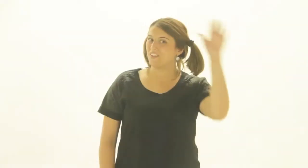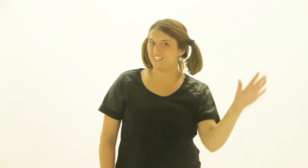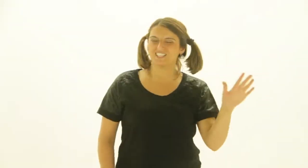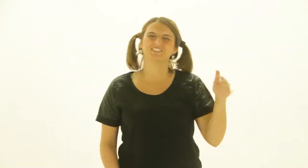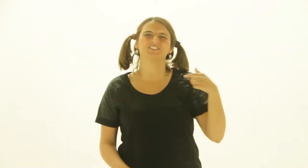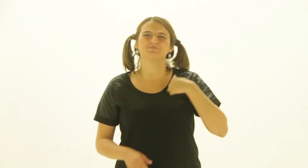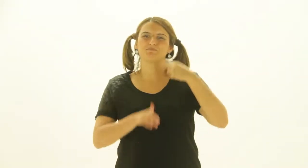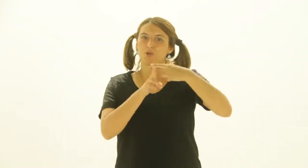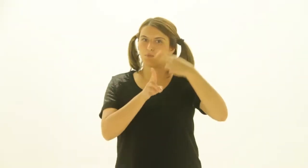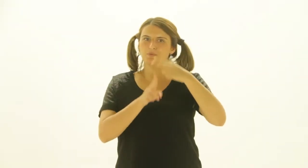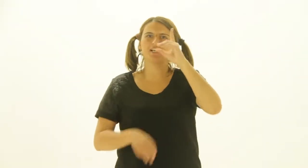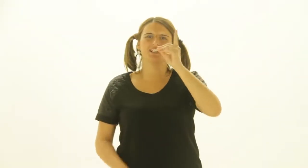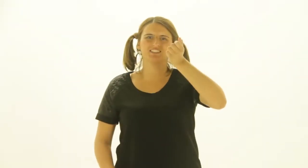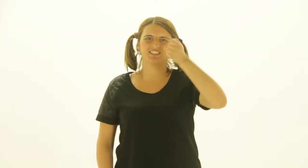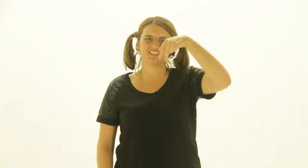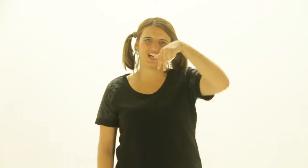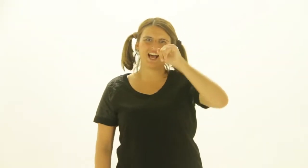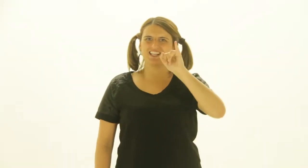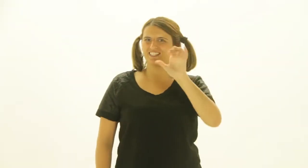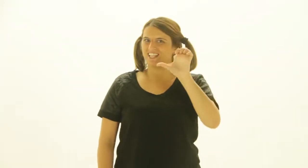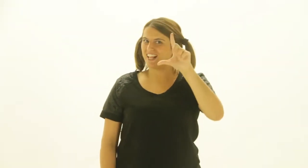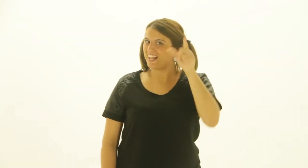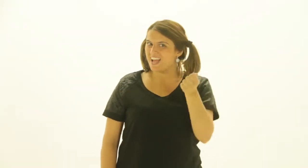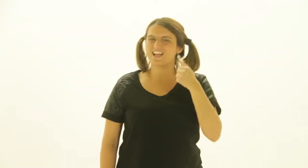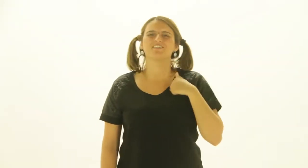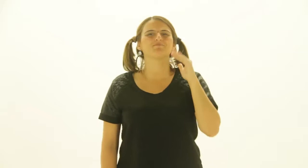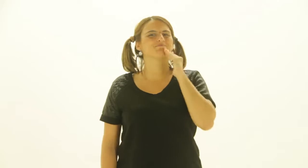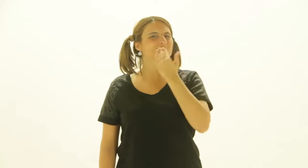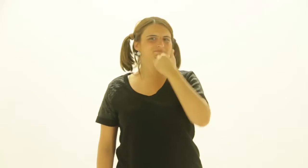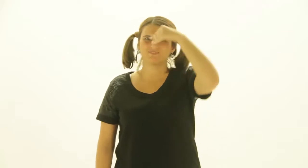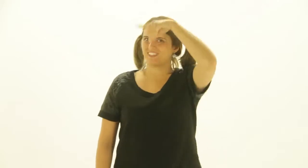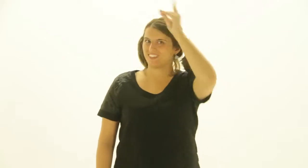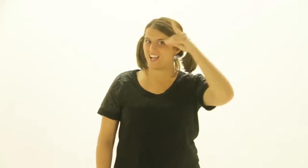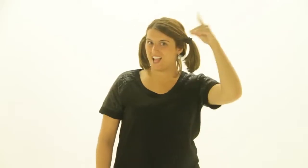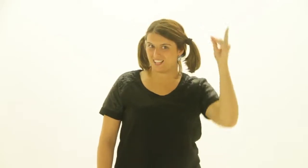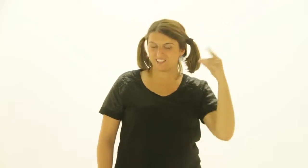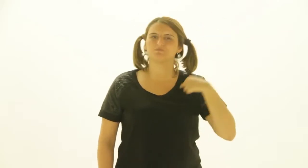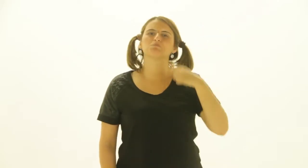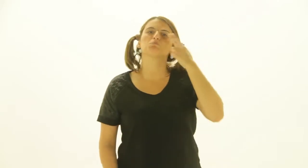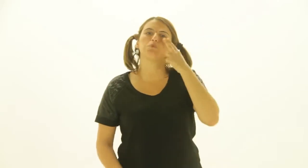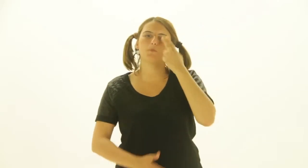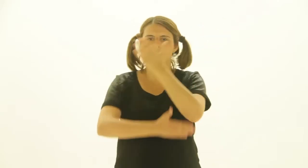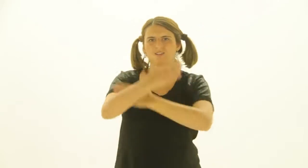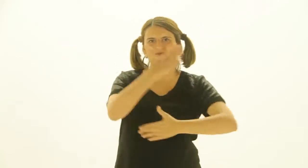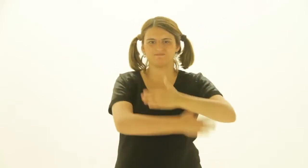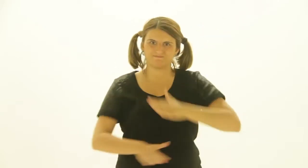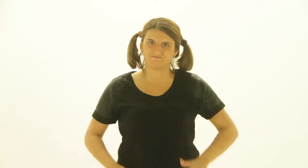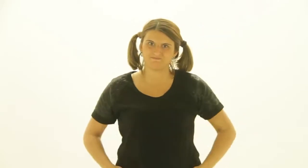Hola, mi nombre es Daniela. Mi seña es esta. Bueno, yo tengo problemas, dificultades